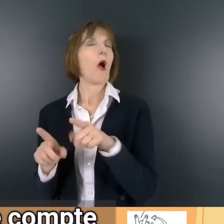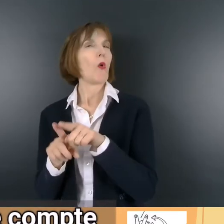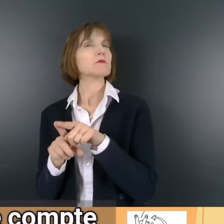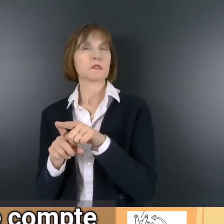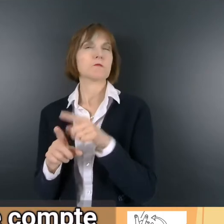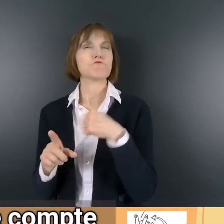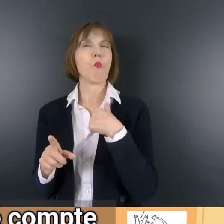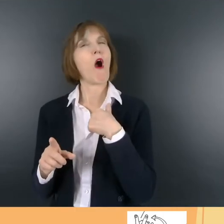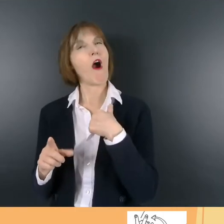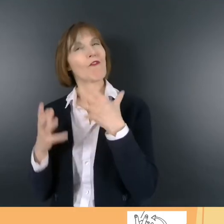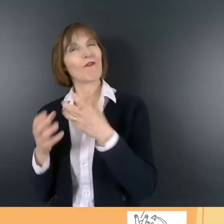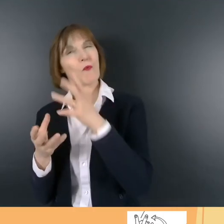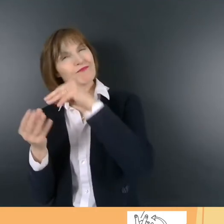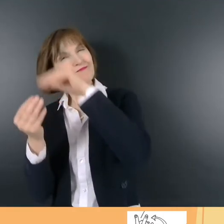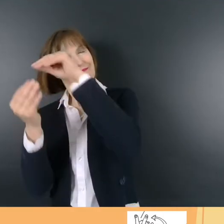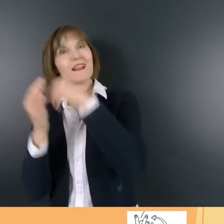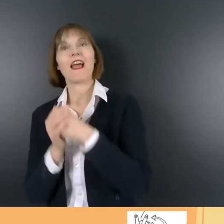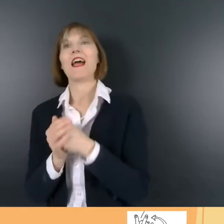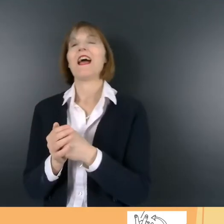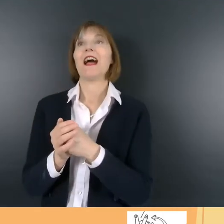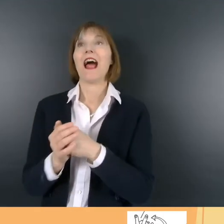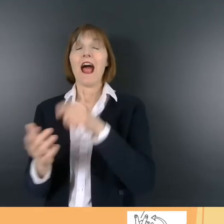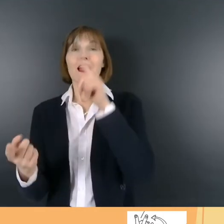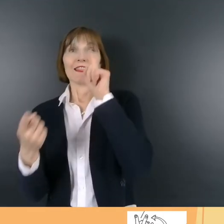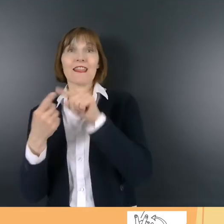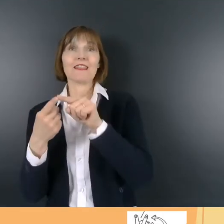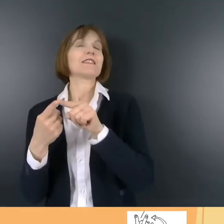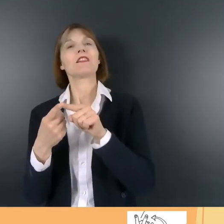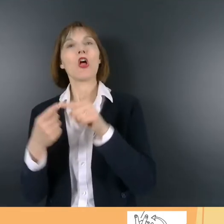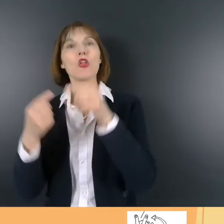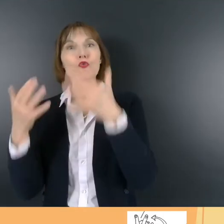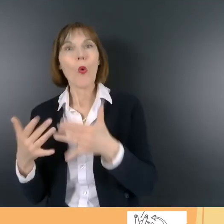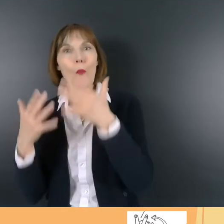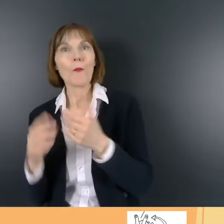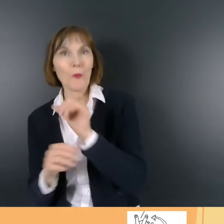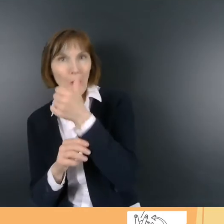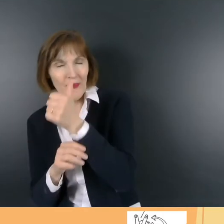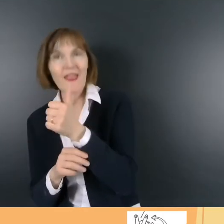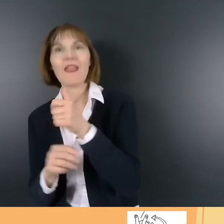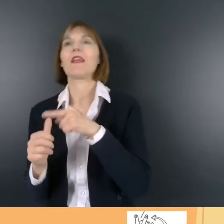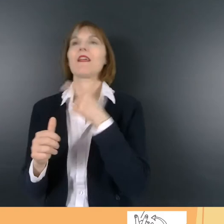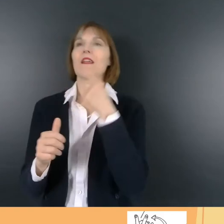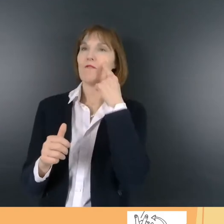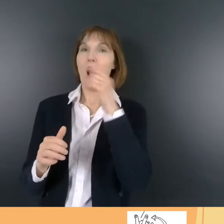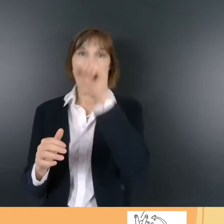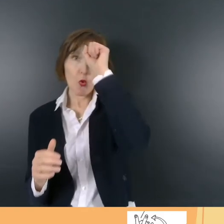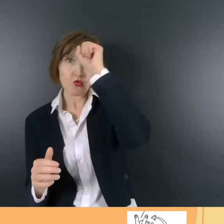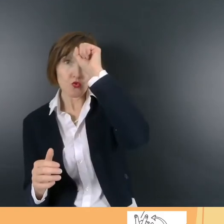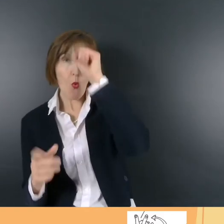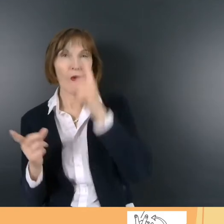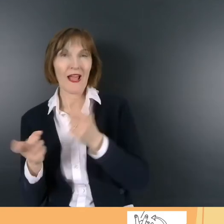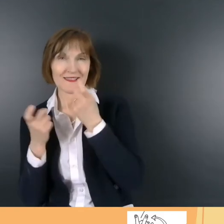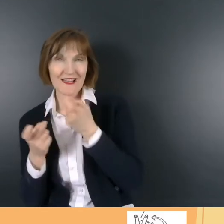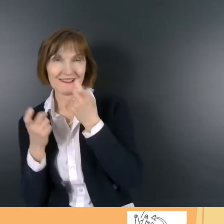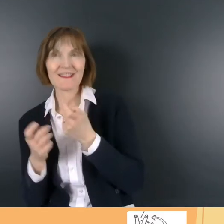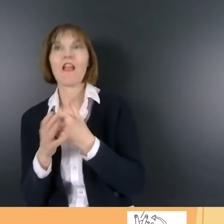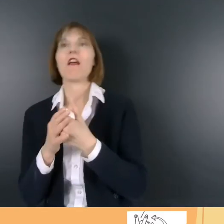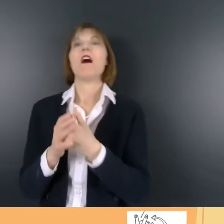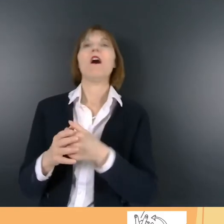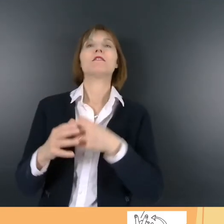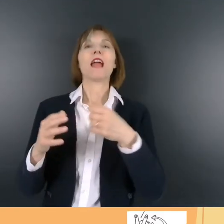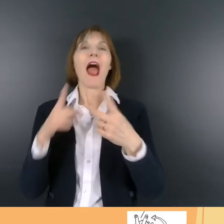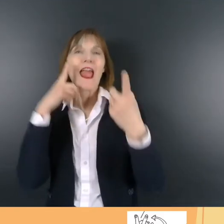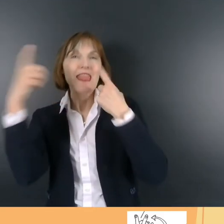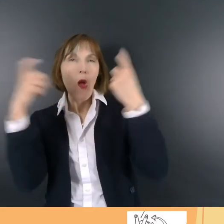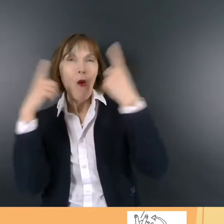régulièrement les nombres premiers, la leçon et des exercices, le théorème de Pythagore, avec donc la